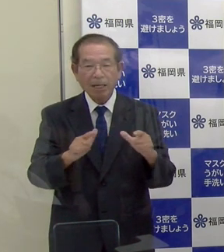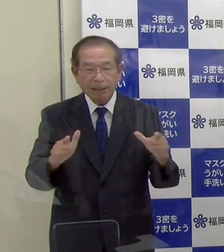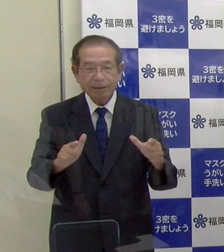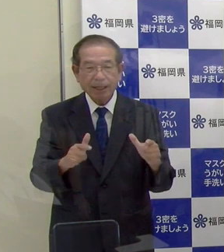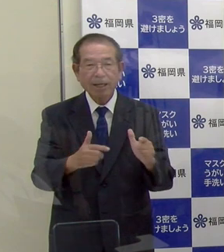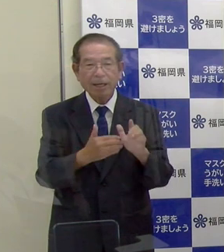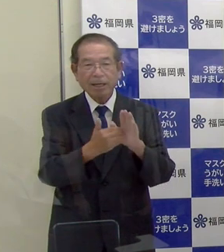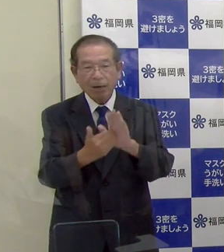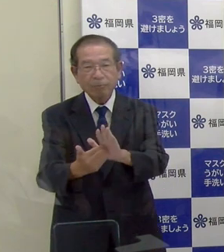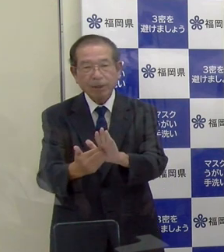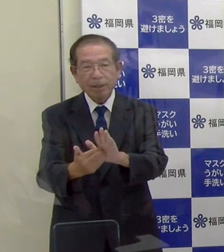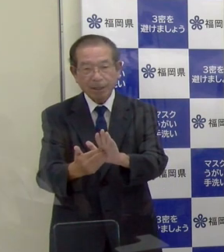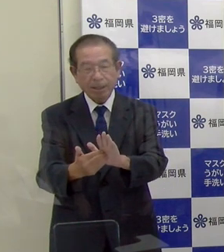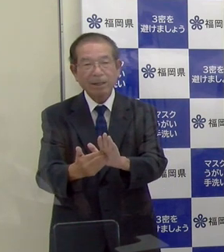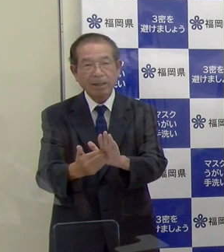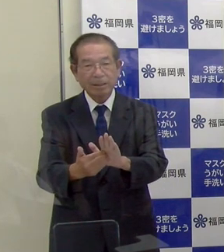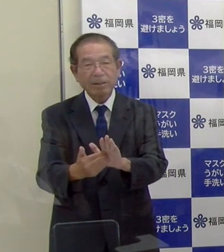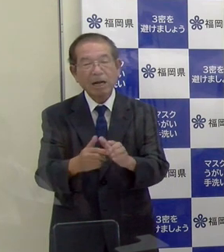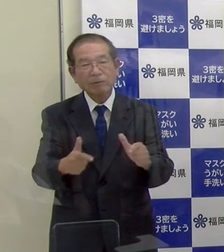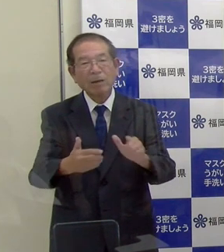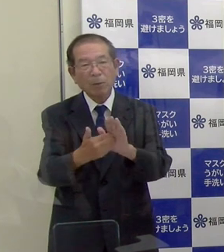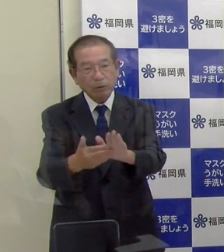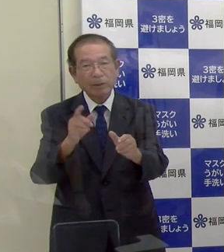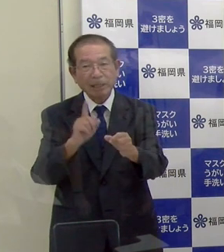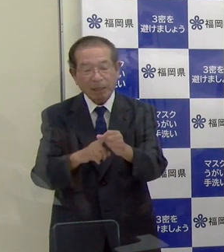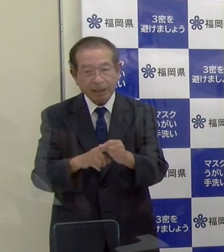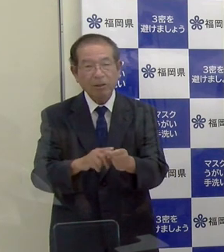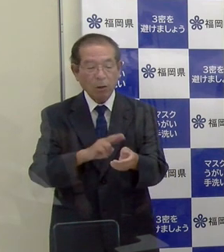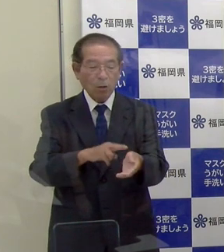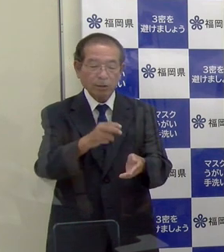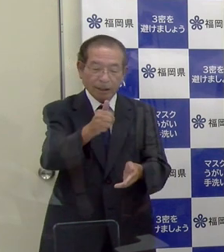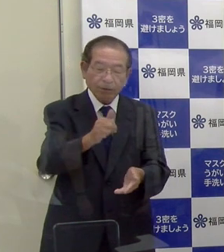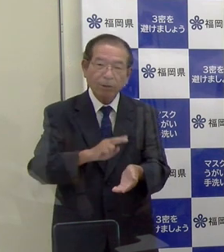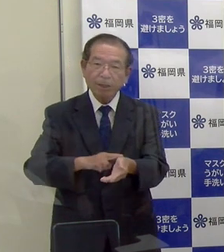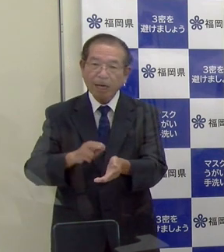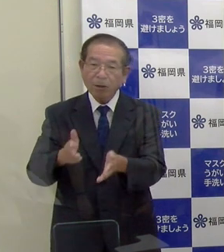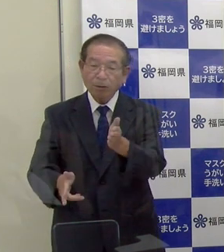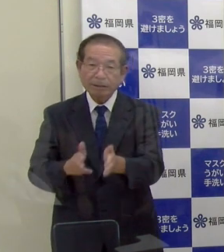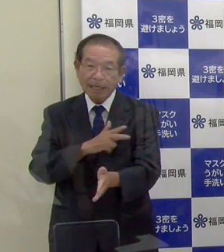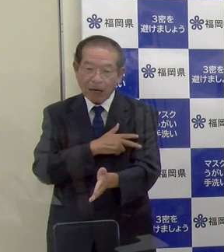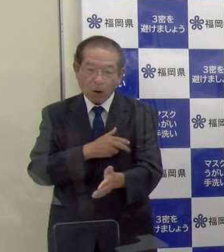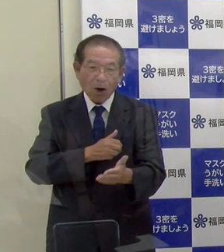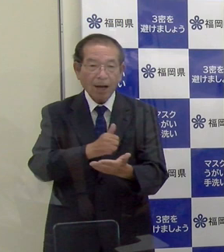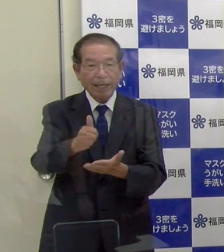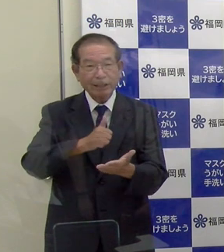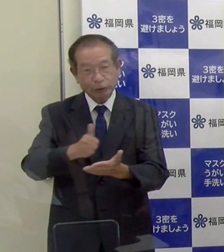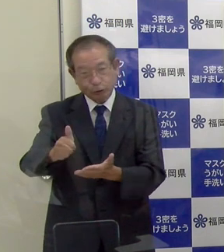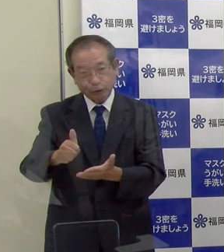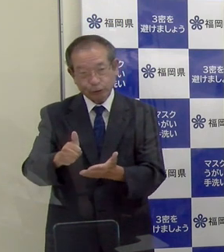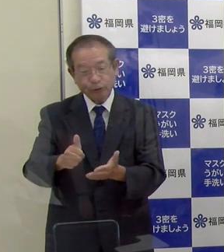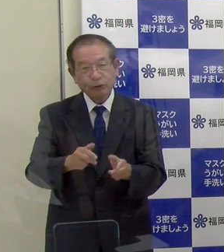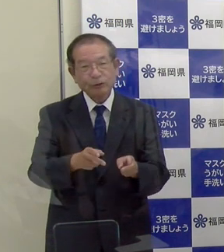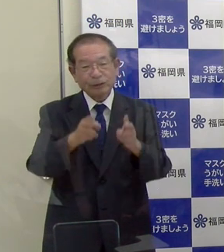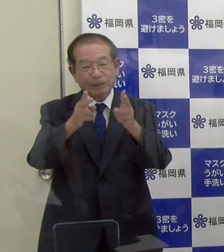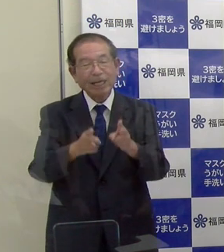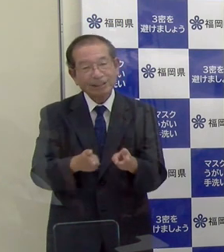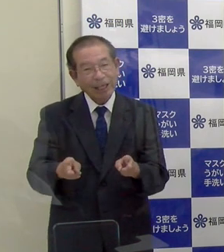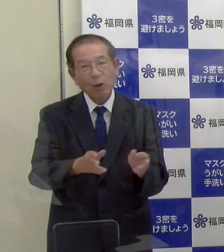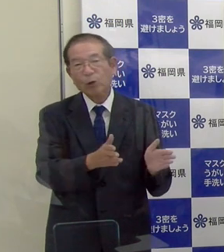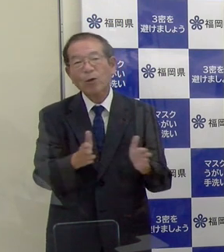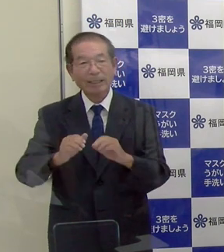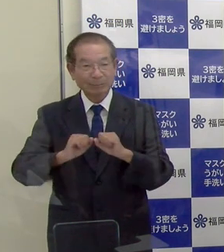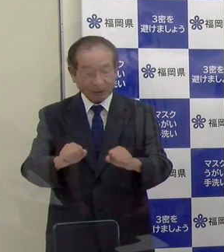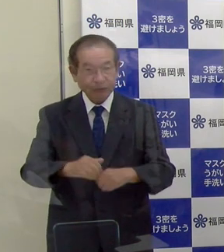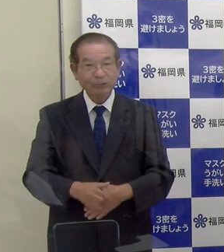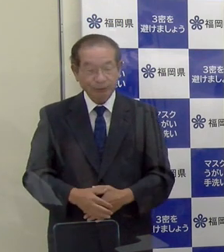ための医師看護師を派遣する体制を強化してまいります現在までこの登録す